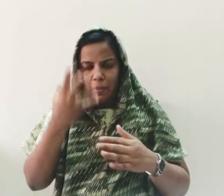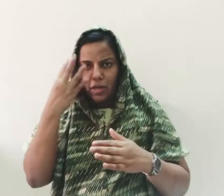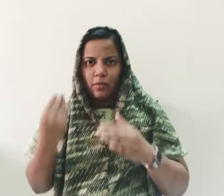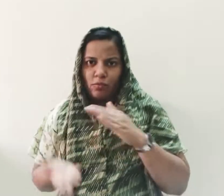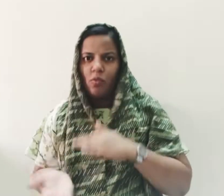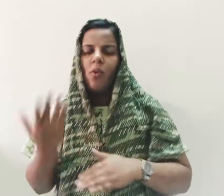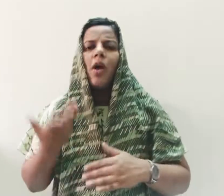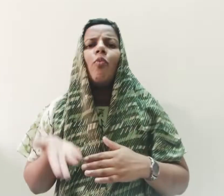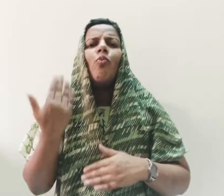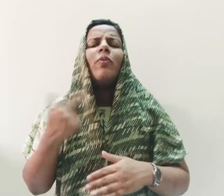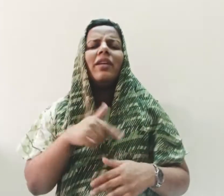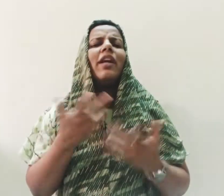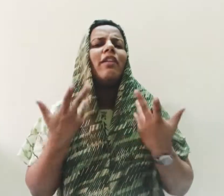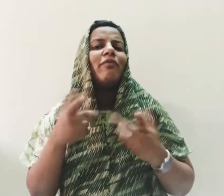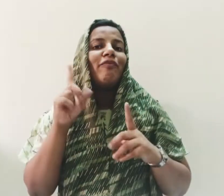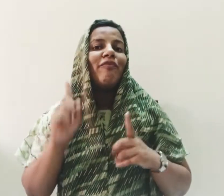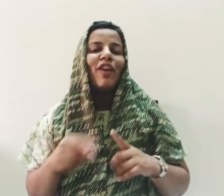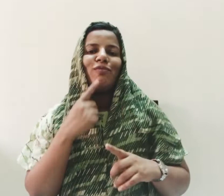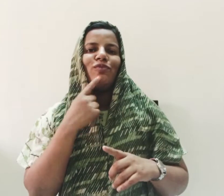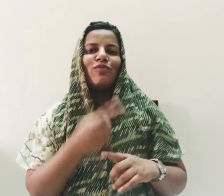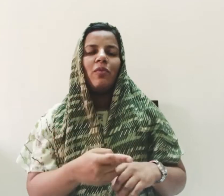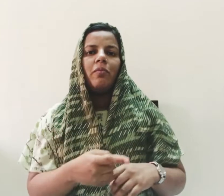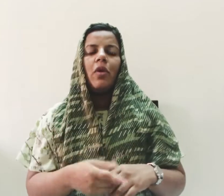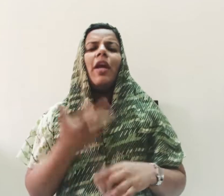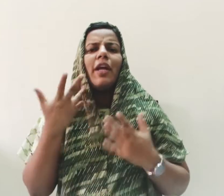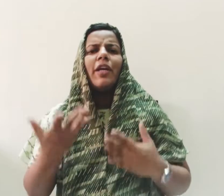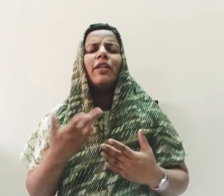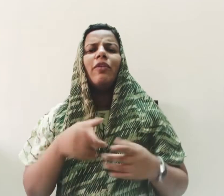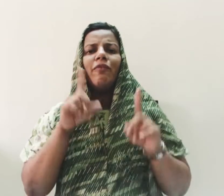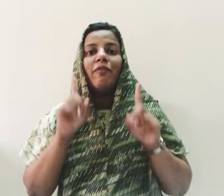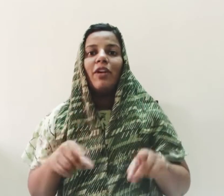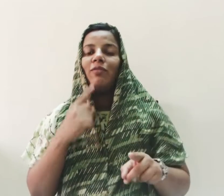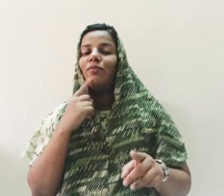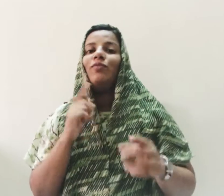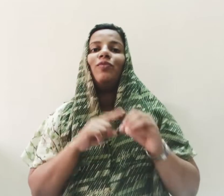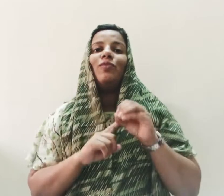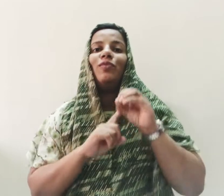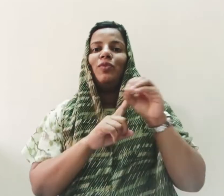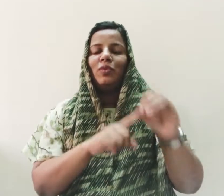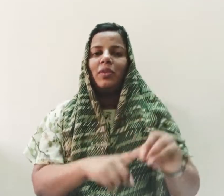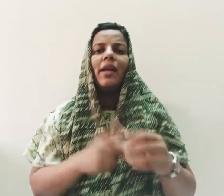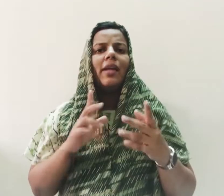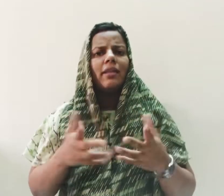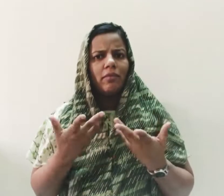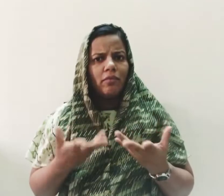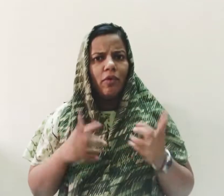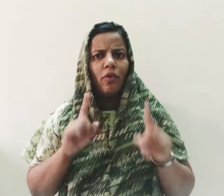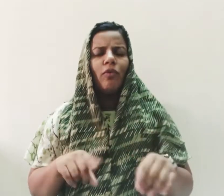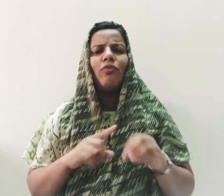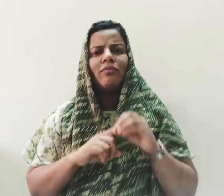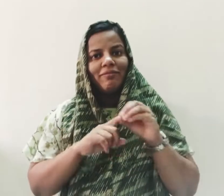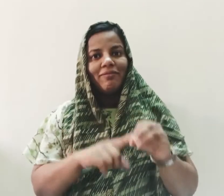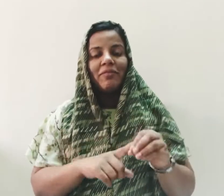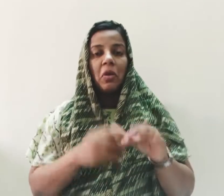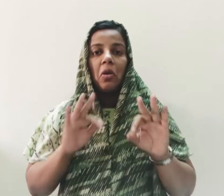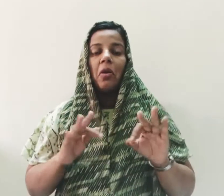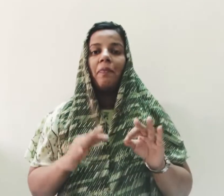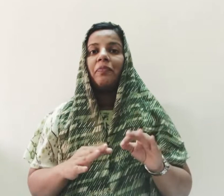നിന്നിൽ നിന്ന് ഞാൻ മാറ്റപ്പെടുന്നതിന് മുമ്പ് നിനക്ക് എന്തു വേണം? ഏലീഷയുടെ ഒറ്റ ചോദ്യമാണ്, നിനക്ക് എന്തു വേണം? എന്ത് ചോദിച്ചാലും നിനക്ക് തരാം. കാരണം അത്രയ്ക്ക് വലിയ അഭിഷേകത്തിൽ